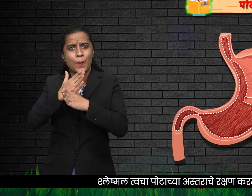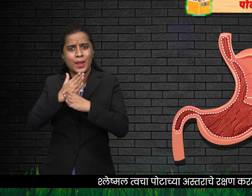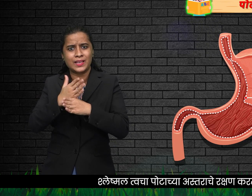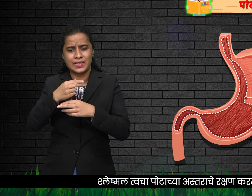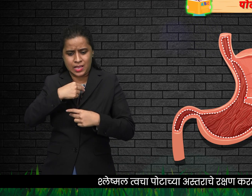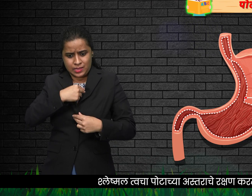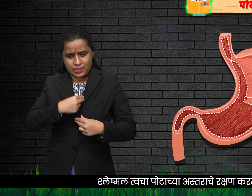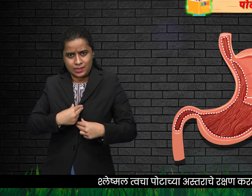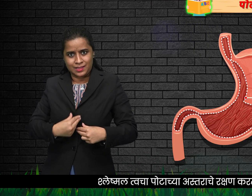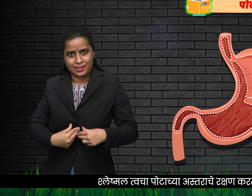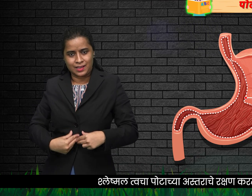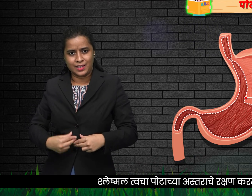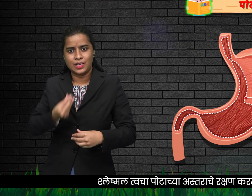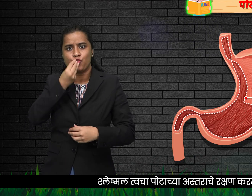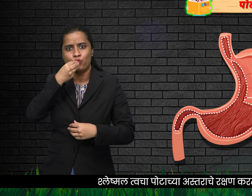अस्तराचे रक्षण करते.